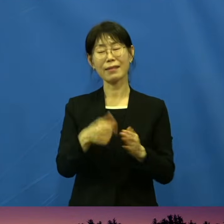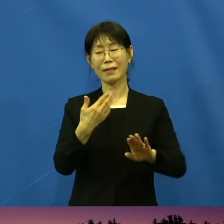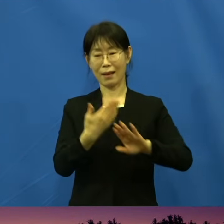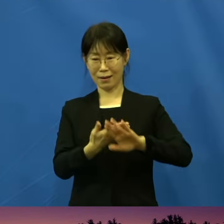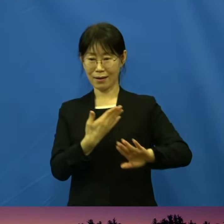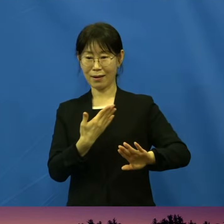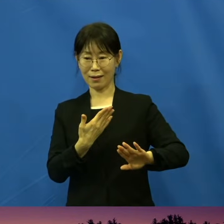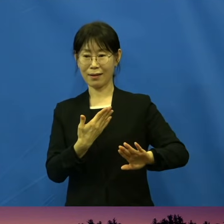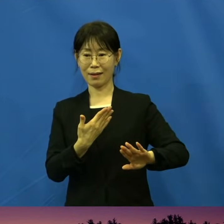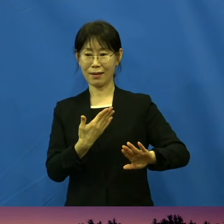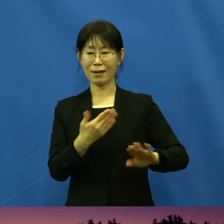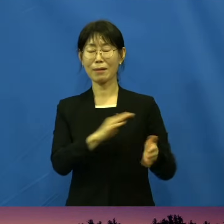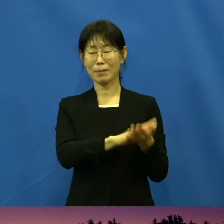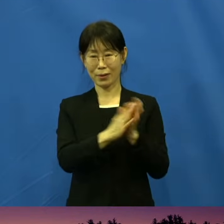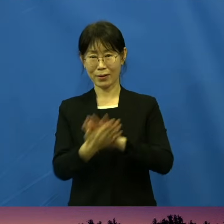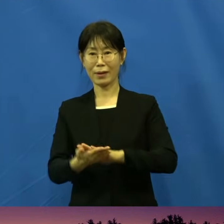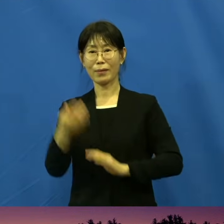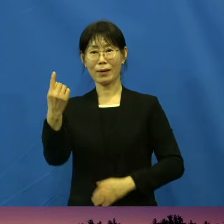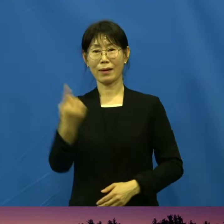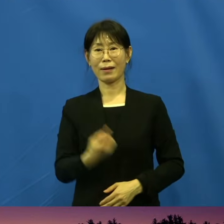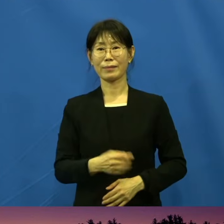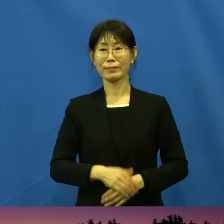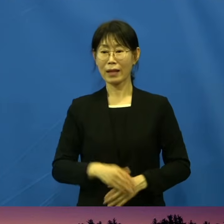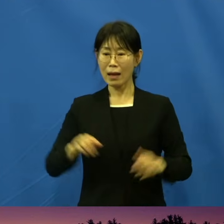여러분, 가정에도 마찬가지예요, 여러분.